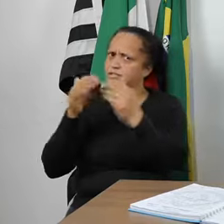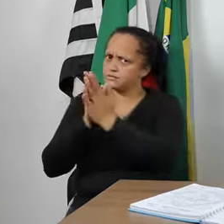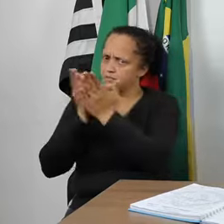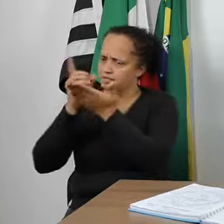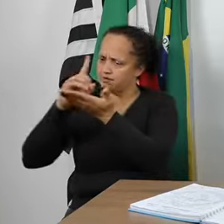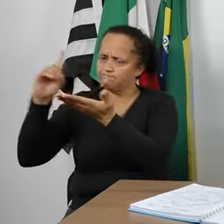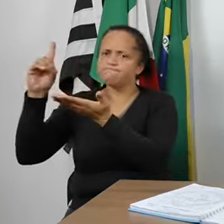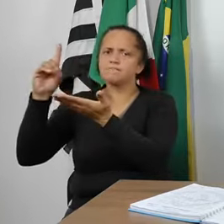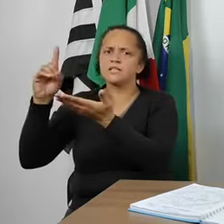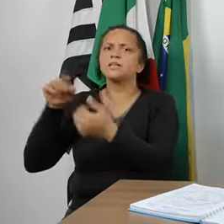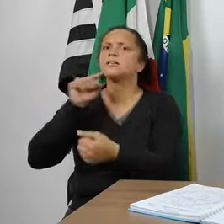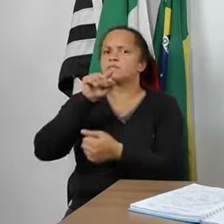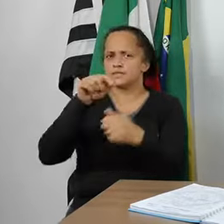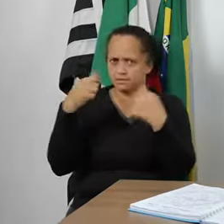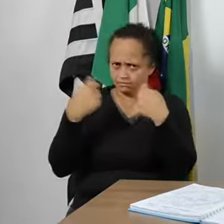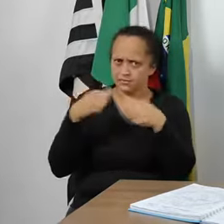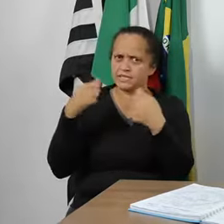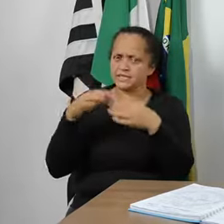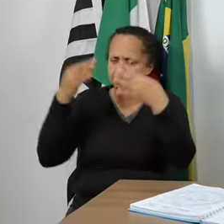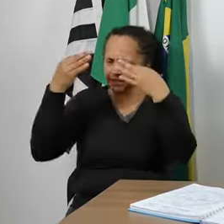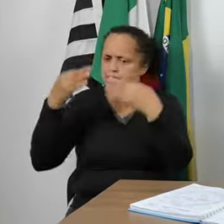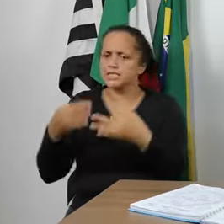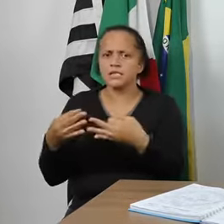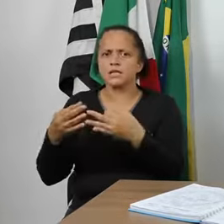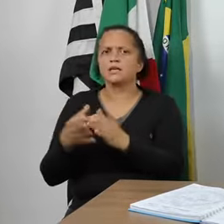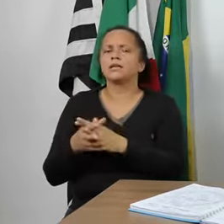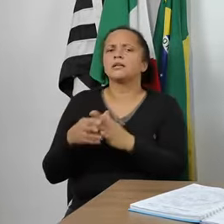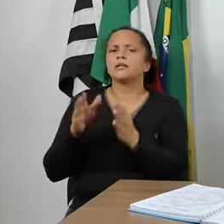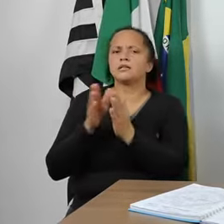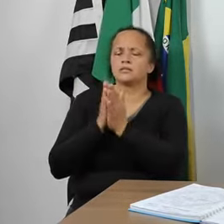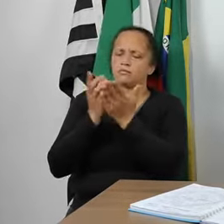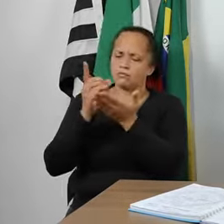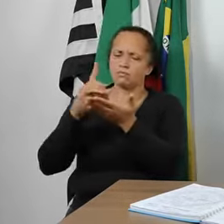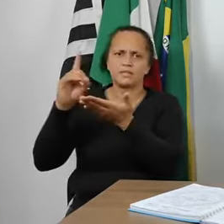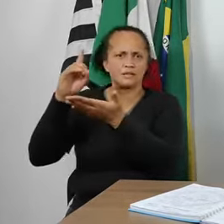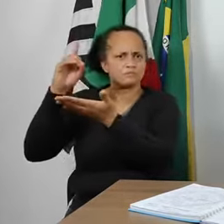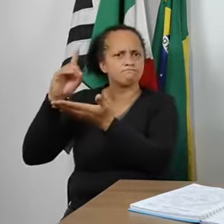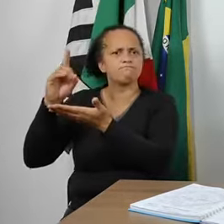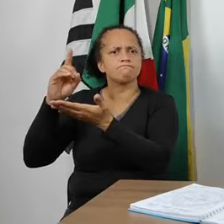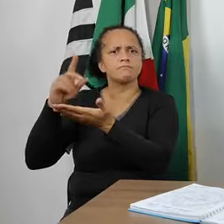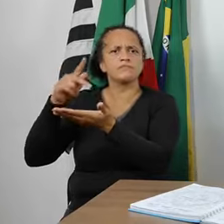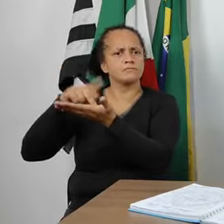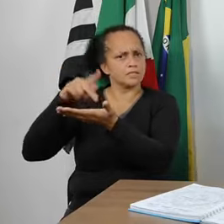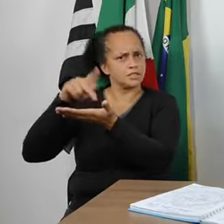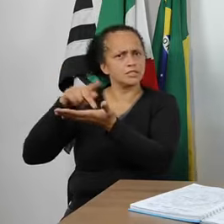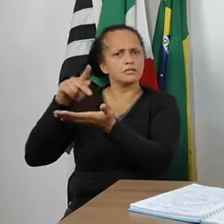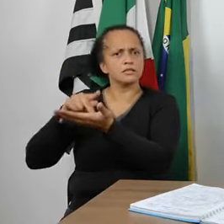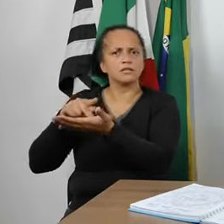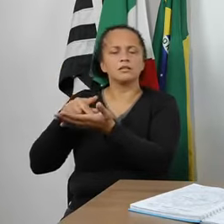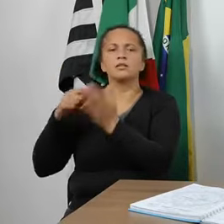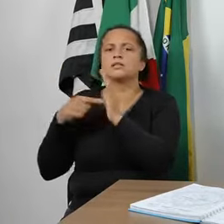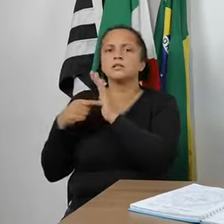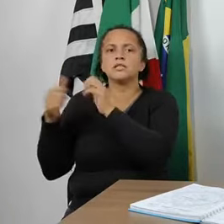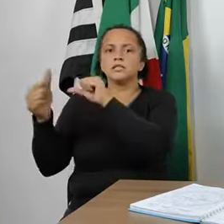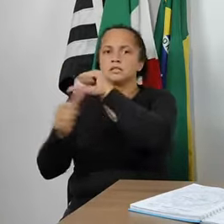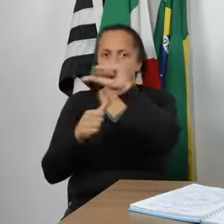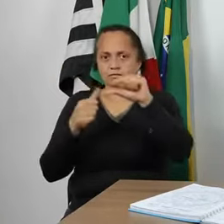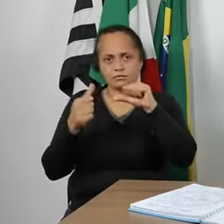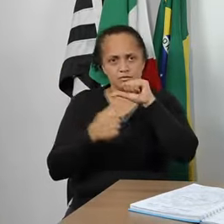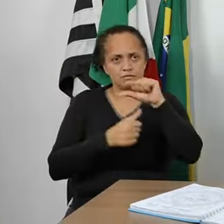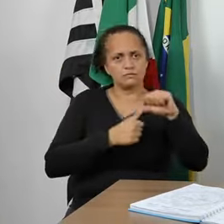para o alimento correto, para o alimento eterno, para o alimento sólido, o alimento que vai fazer com que